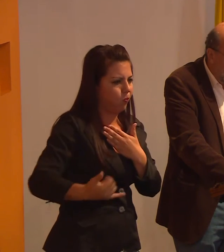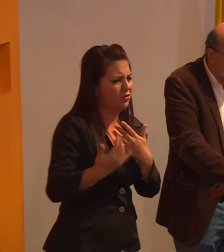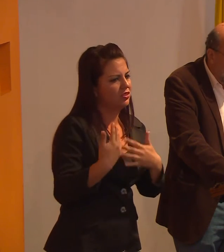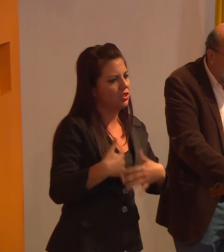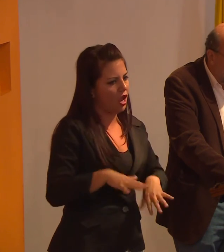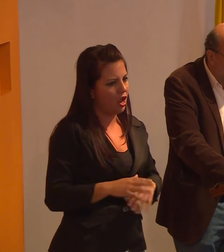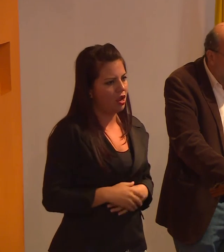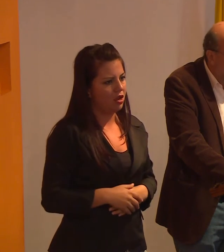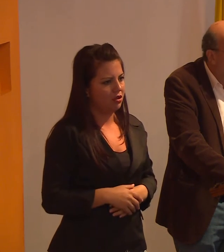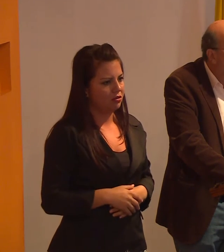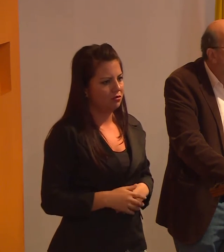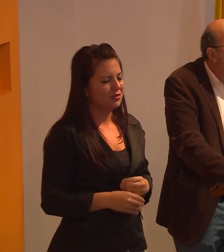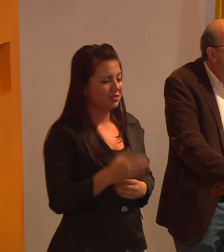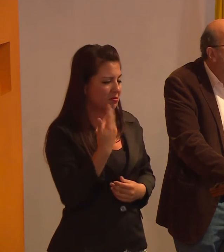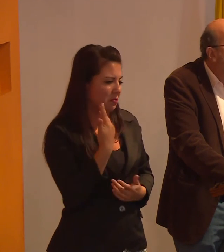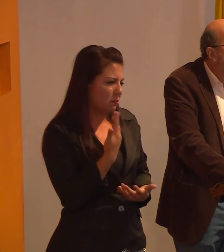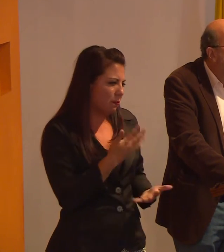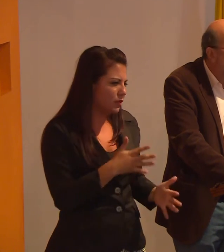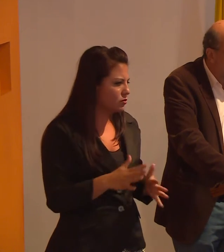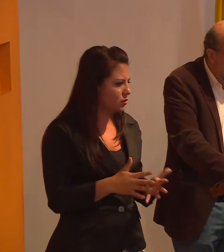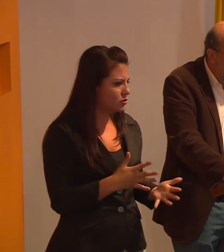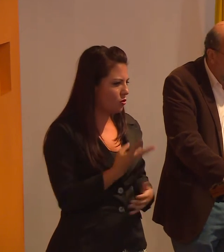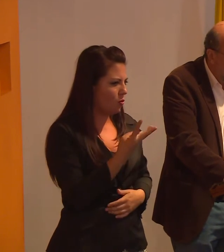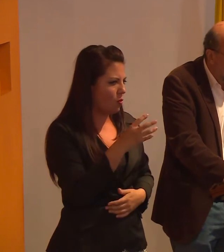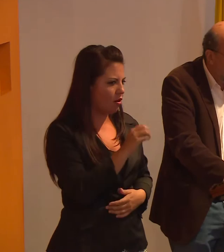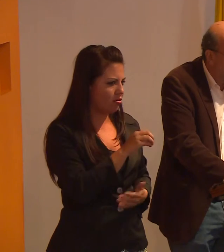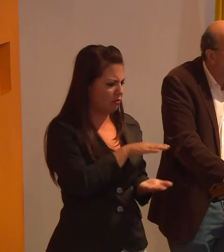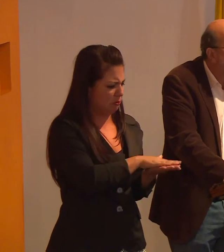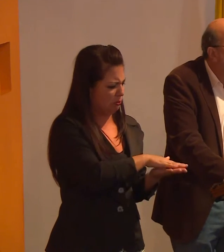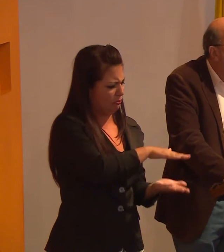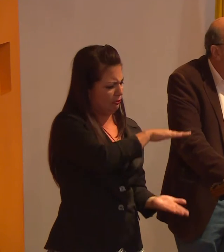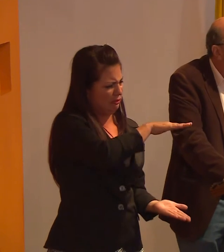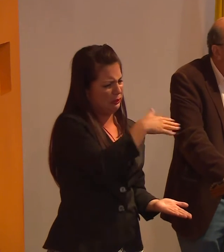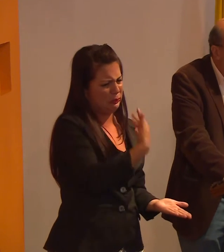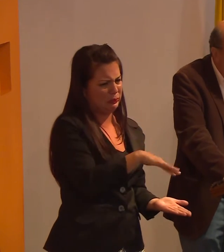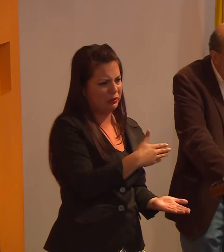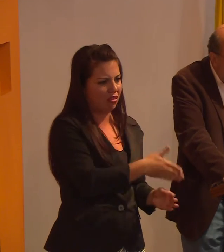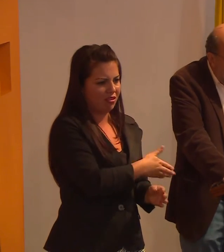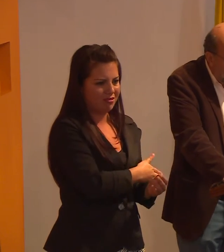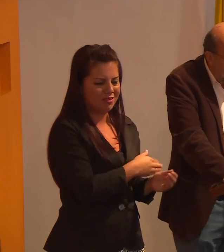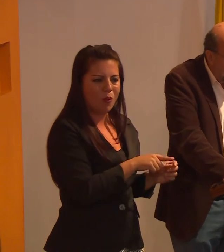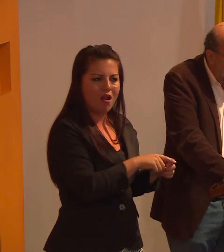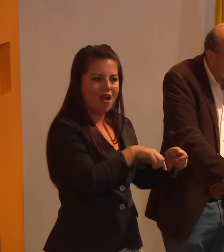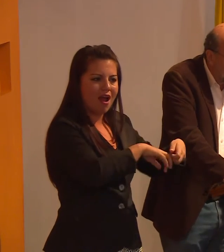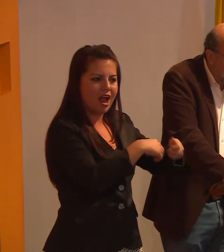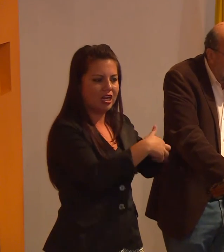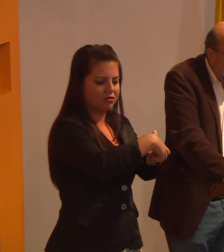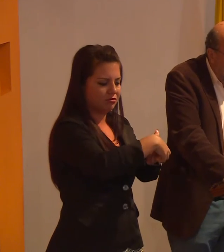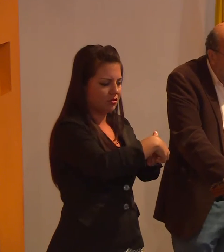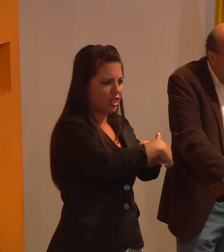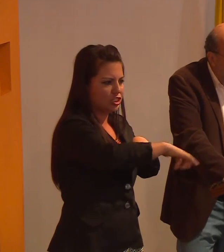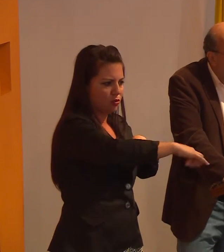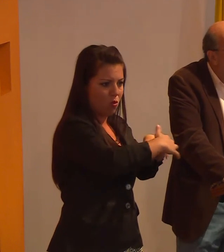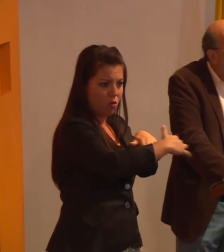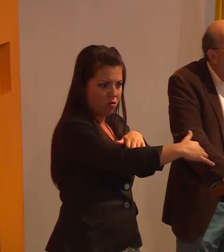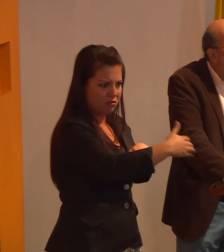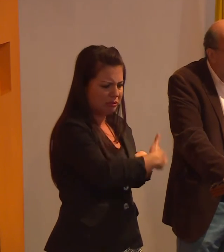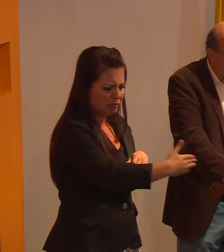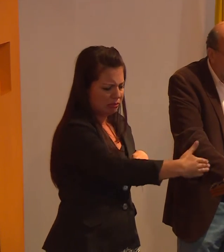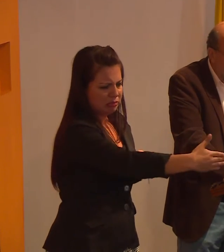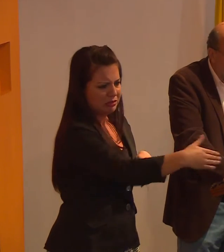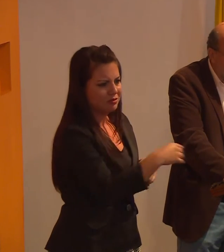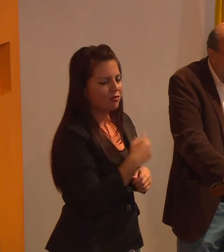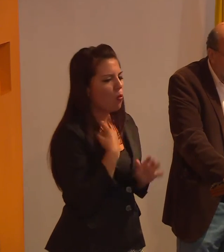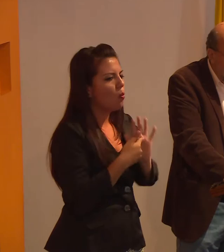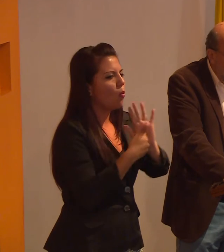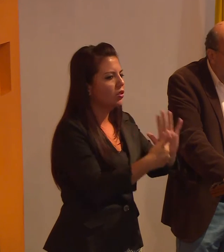40 legajos producto de un archivo impresionante para presentar la realidad del